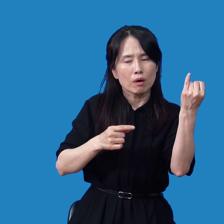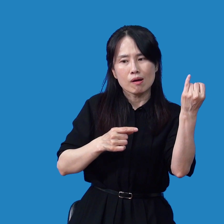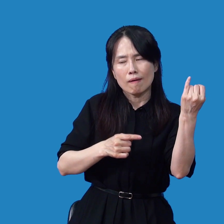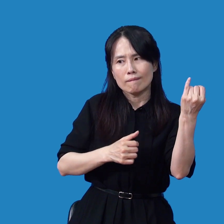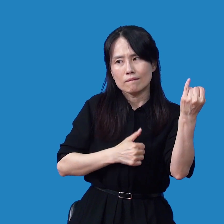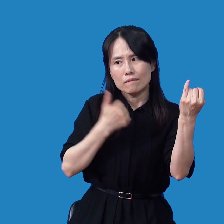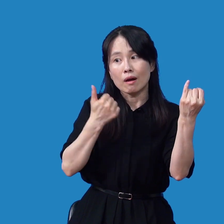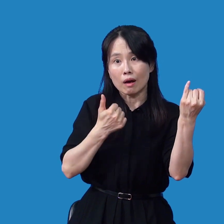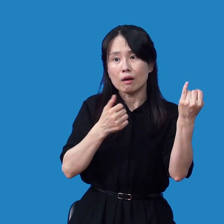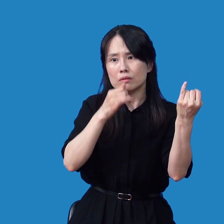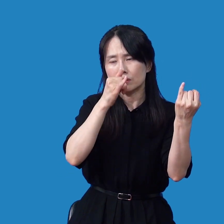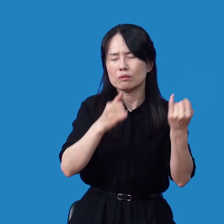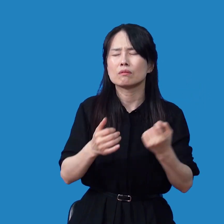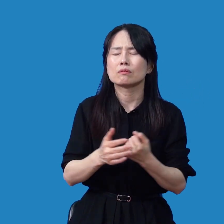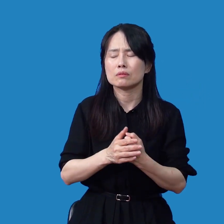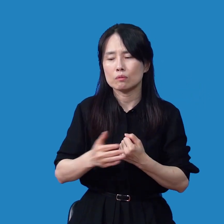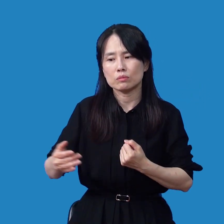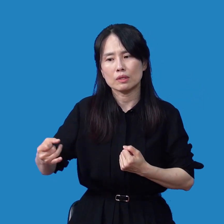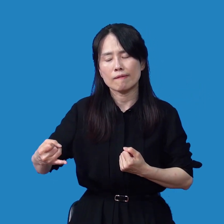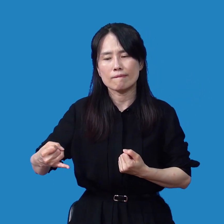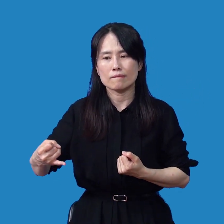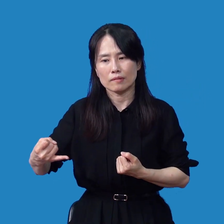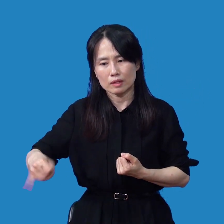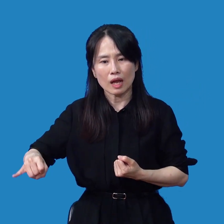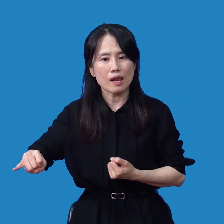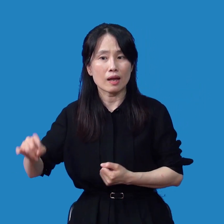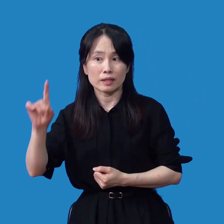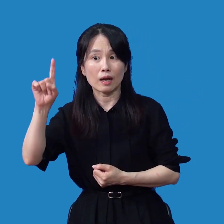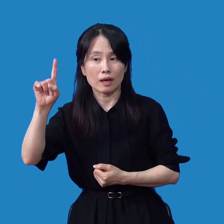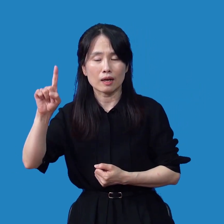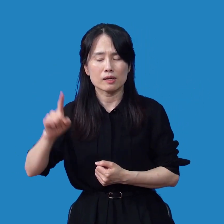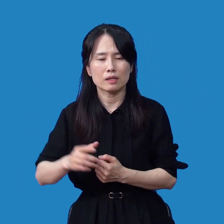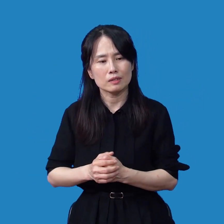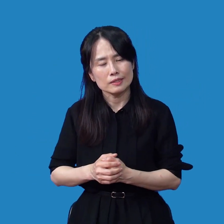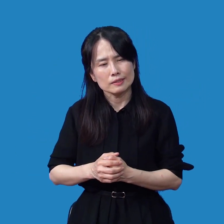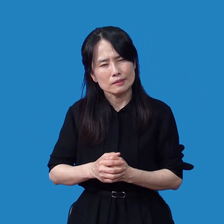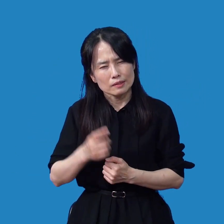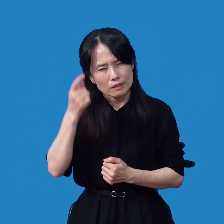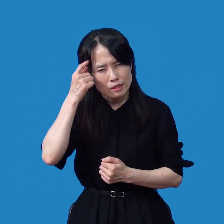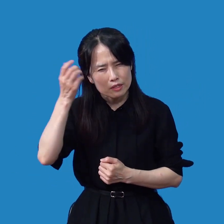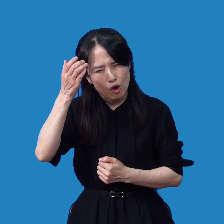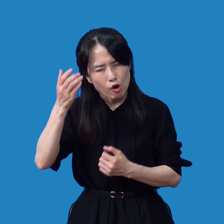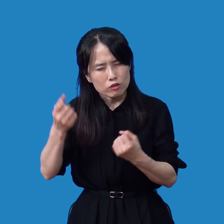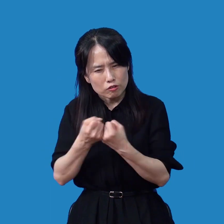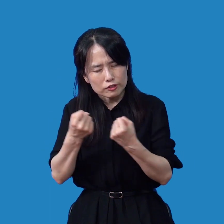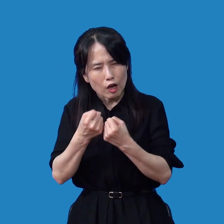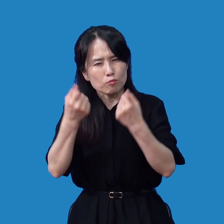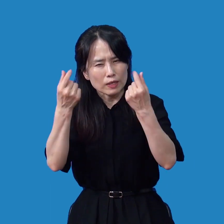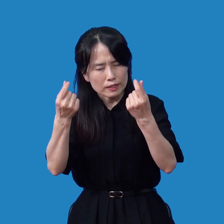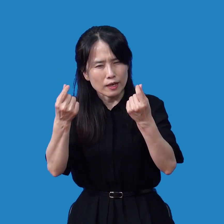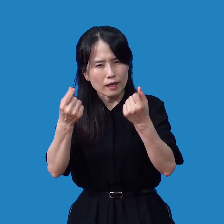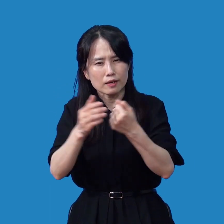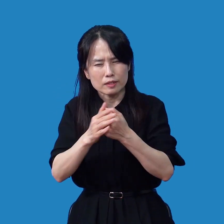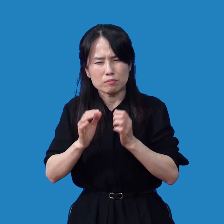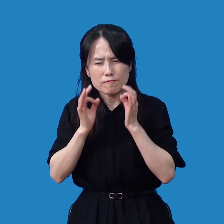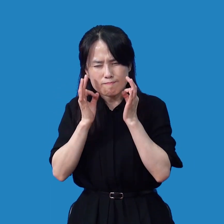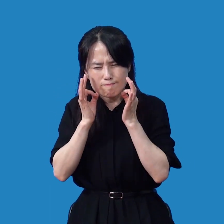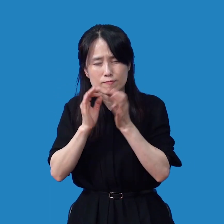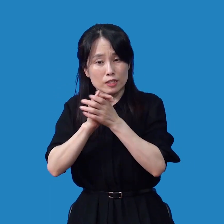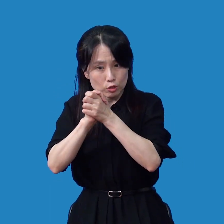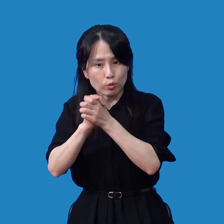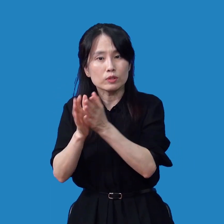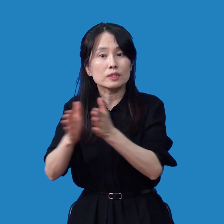조앤이라는 딸이 이것은 영적 싸움인 줄 알고 간절히 기도했습니다.